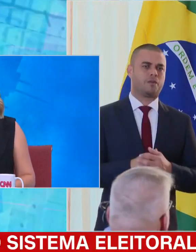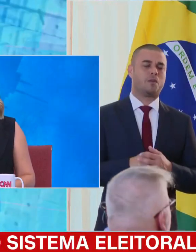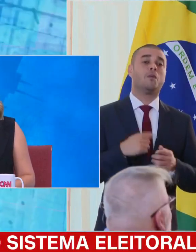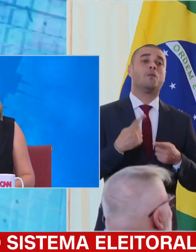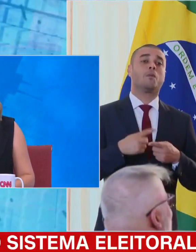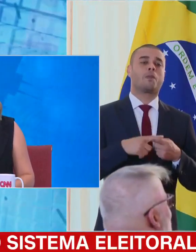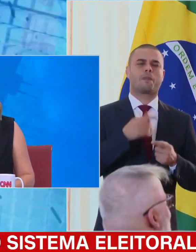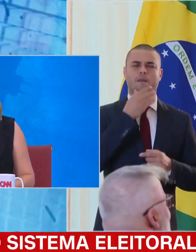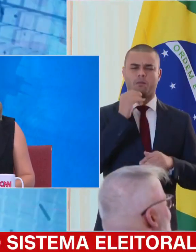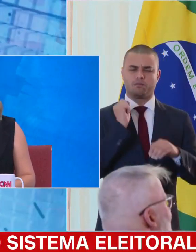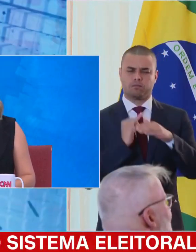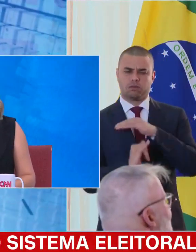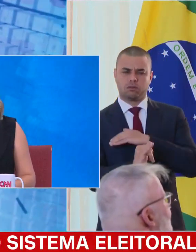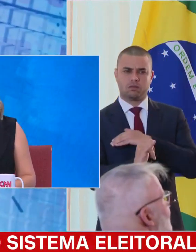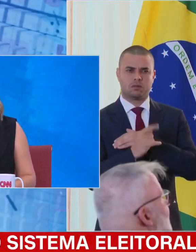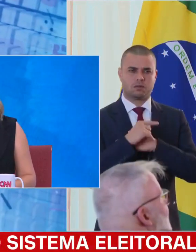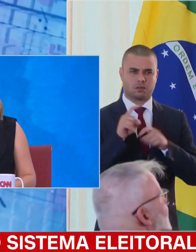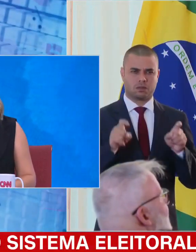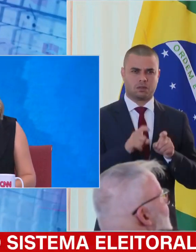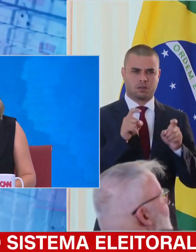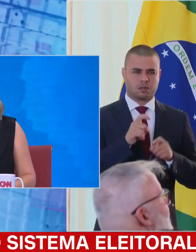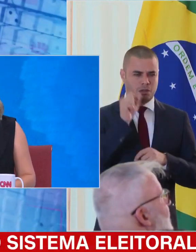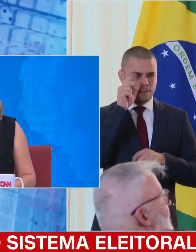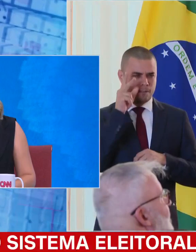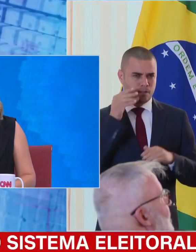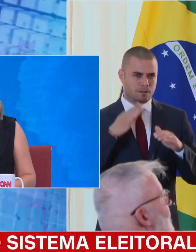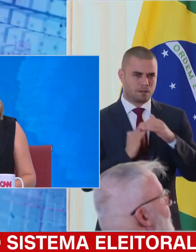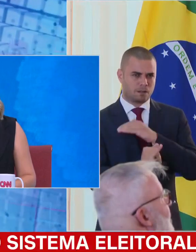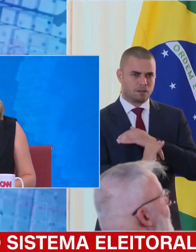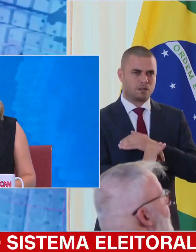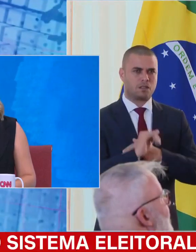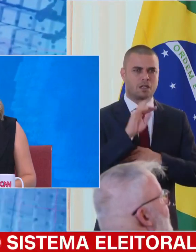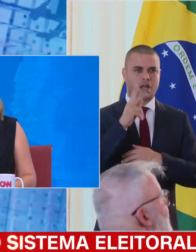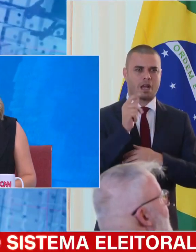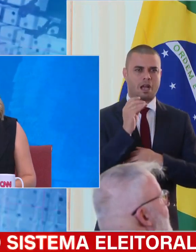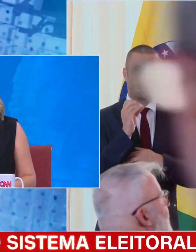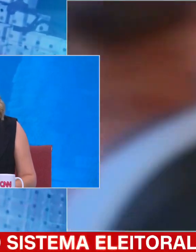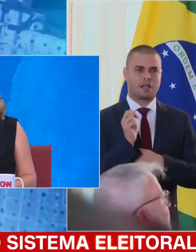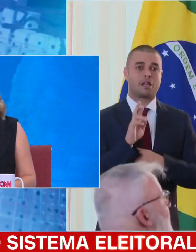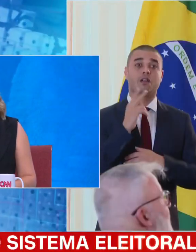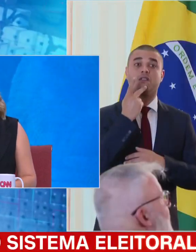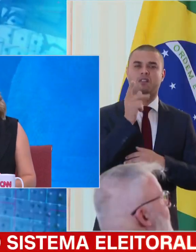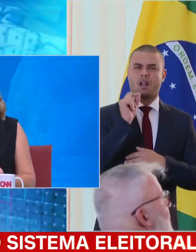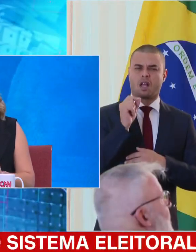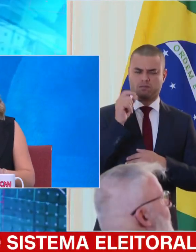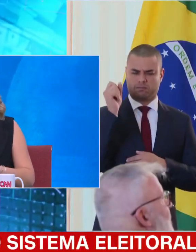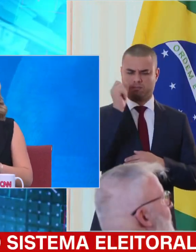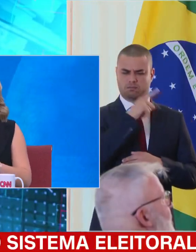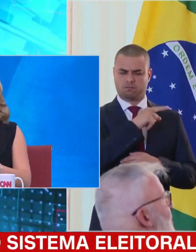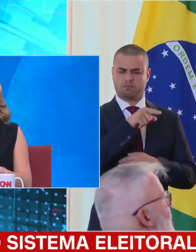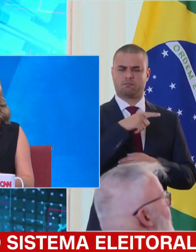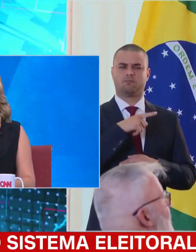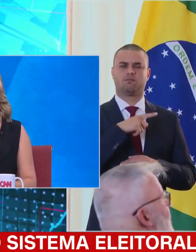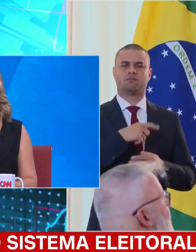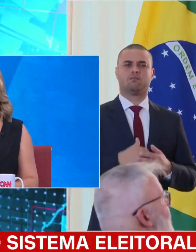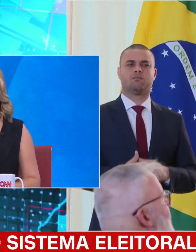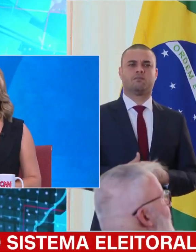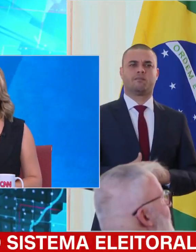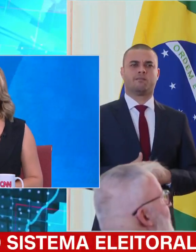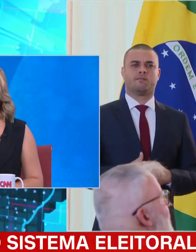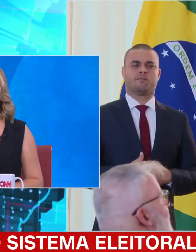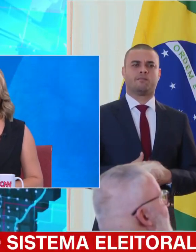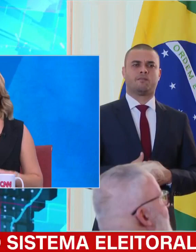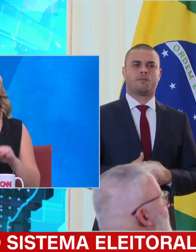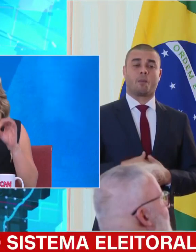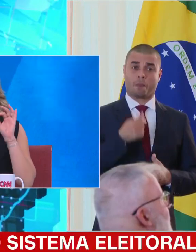deram fora do contexto em que se explicam o resultado é um mesmo né desinformação segue